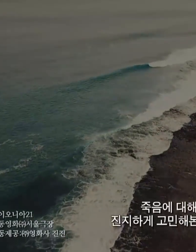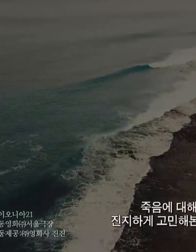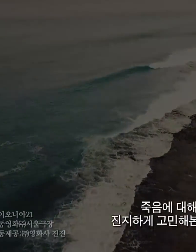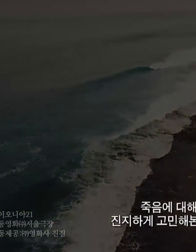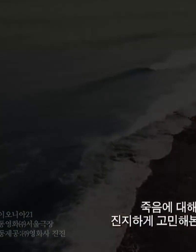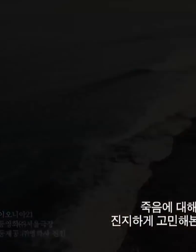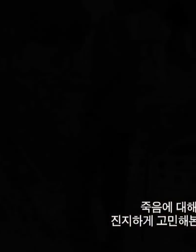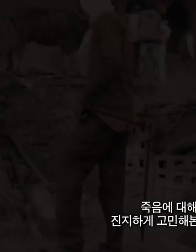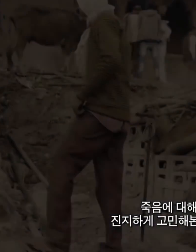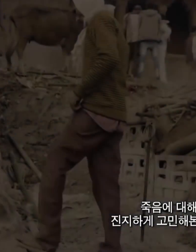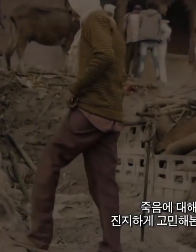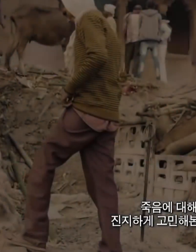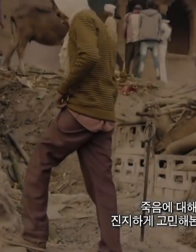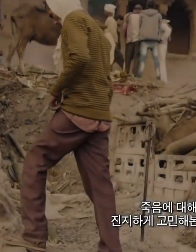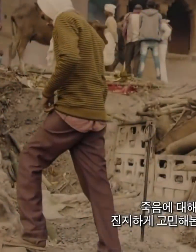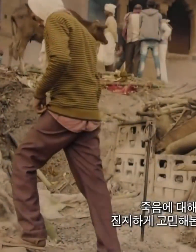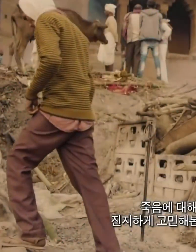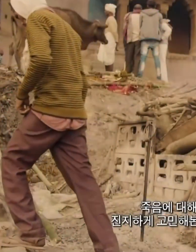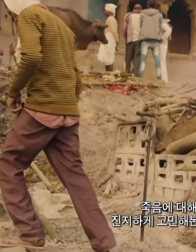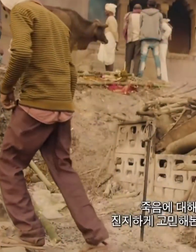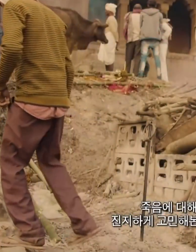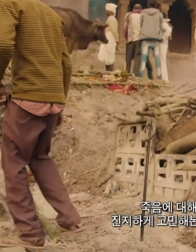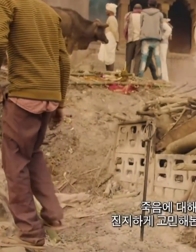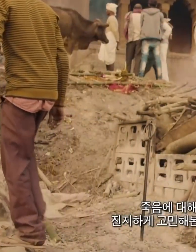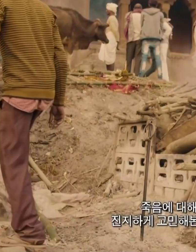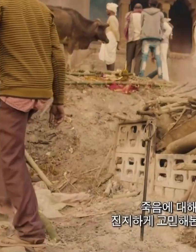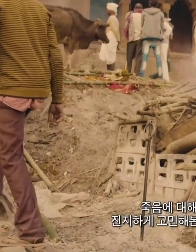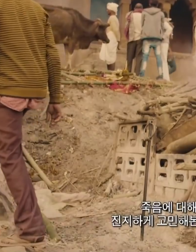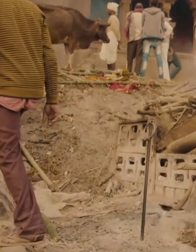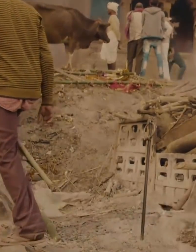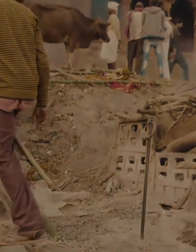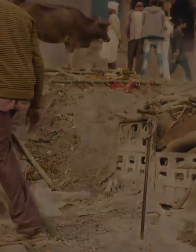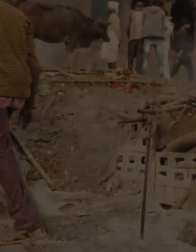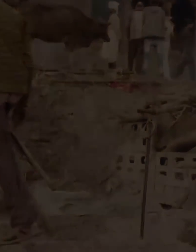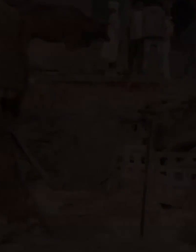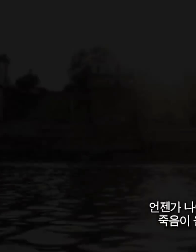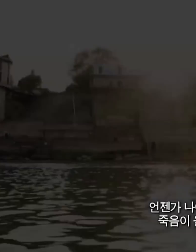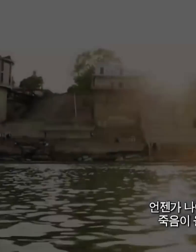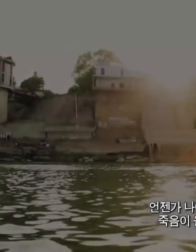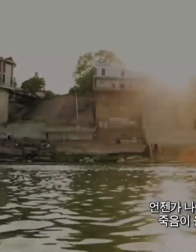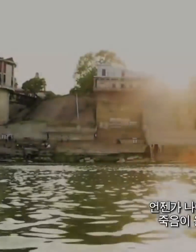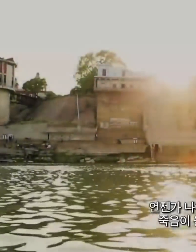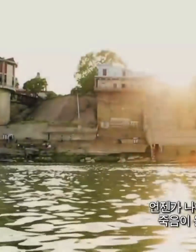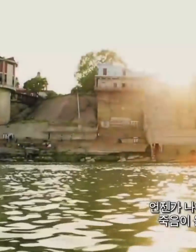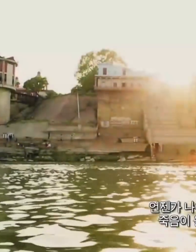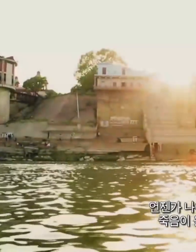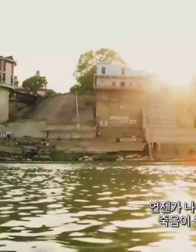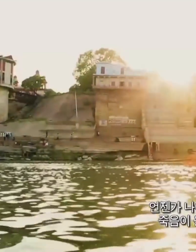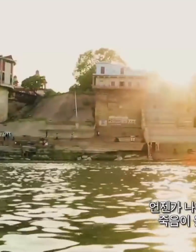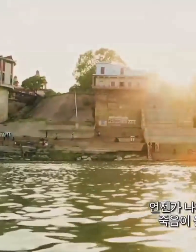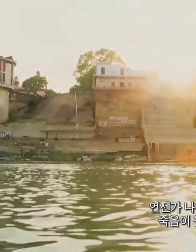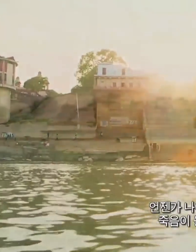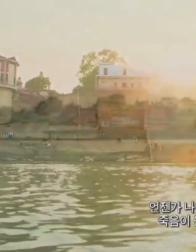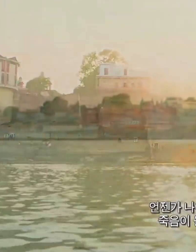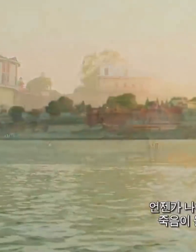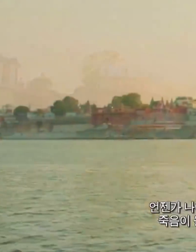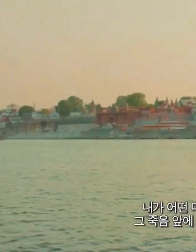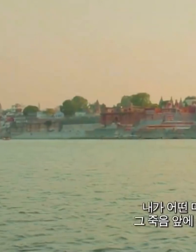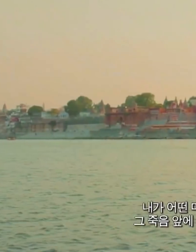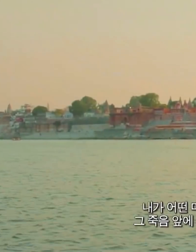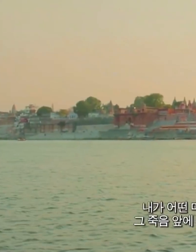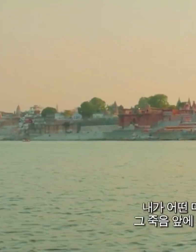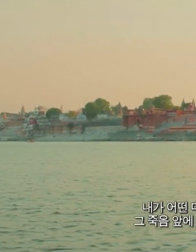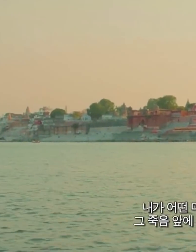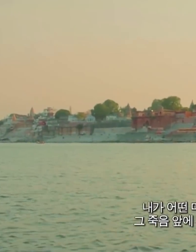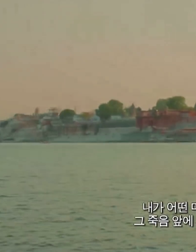죽음에 대해서 한번 진지하게 고민해 본 적이 있나요? 언젠가 나에게도 죽음이 올 때